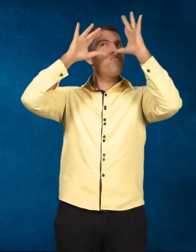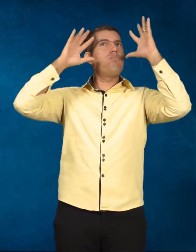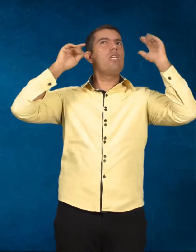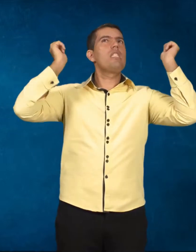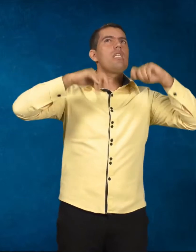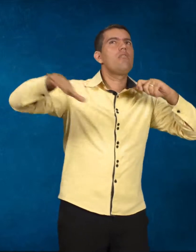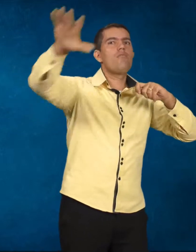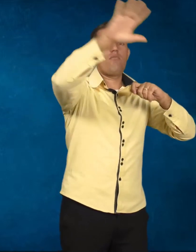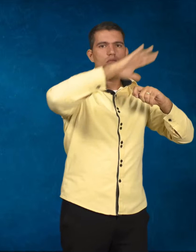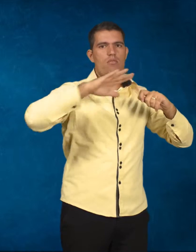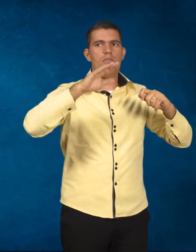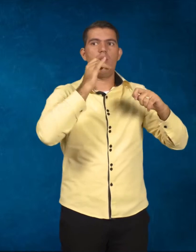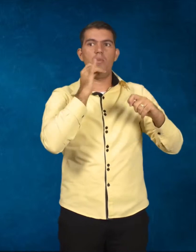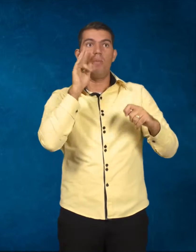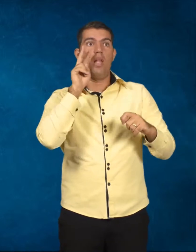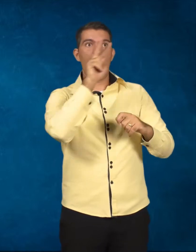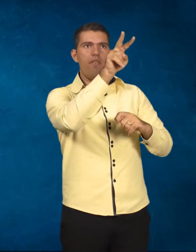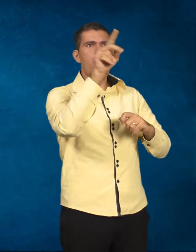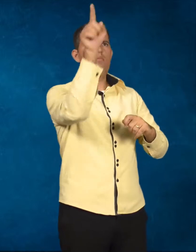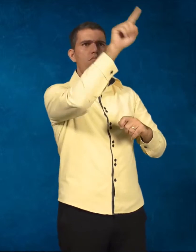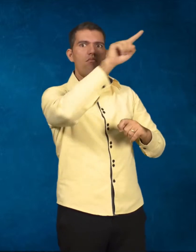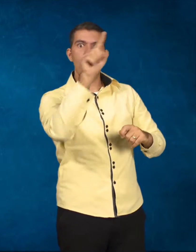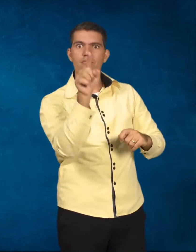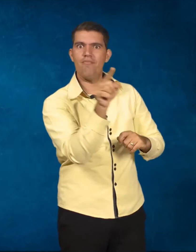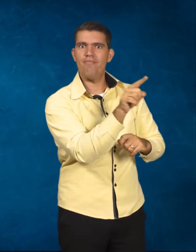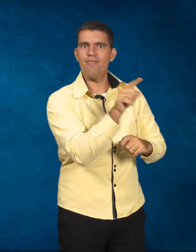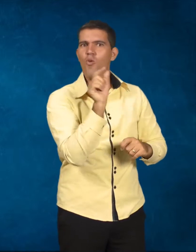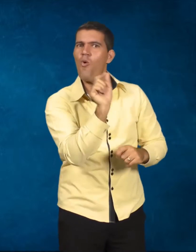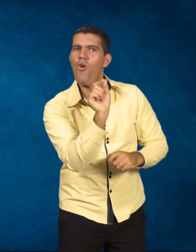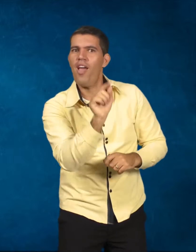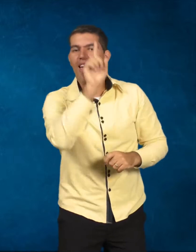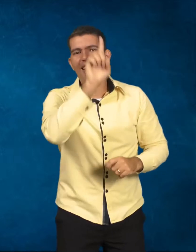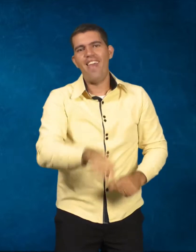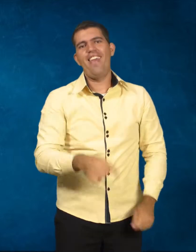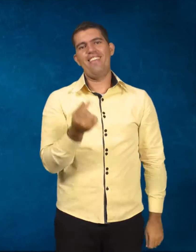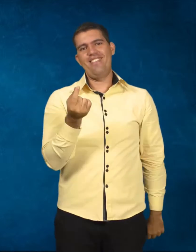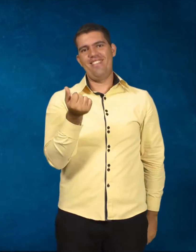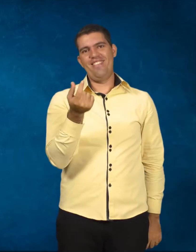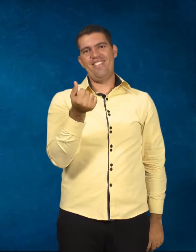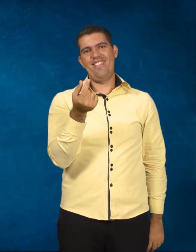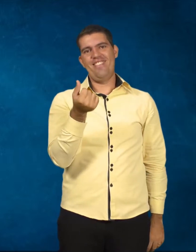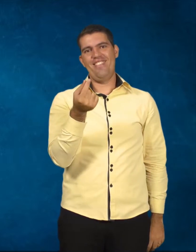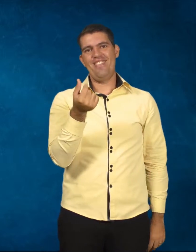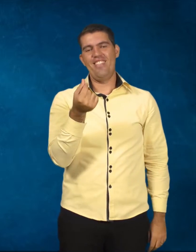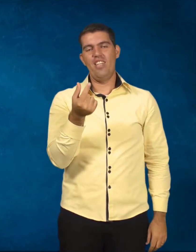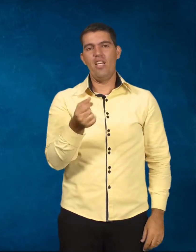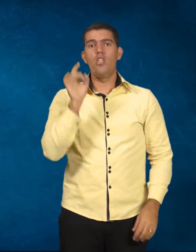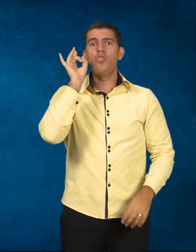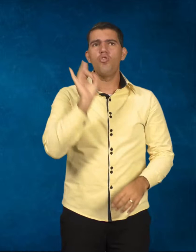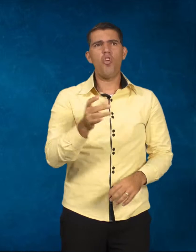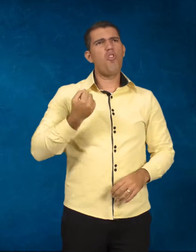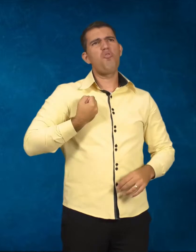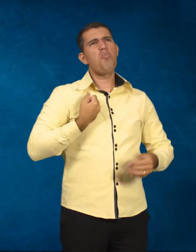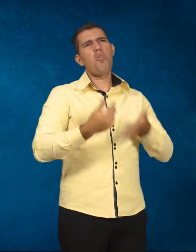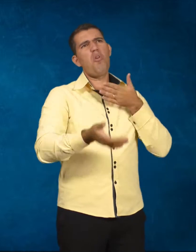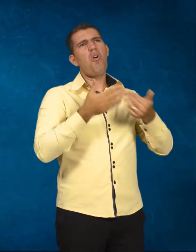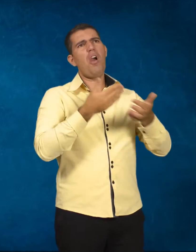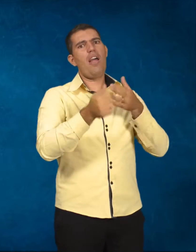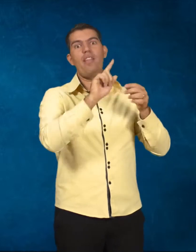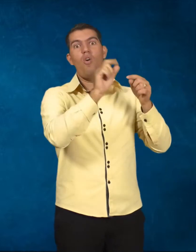esse símbolo diante de um numeral, ela já sabe que se trata de um valor monetário e não de um número qualquer. Não